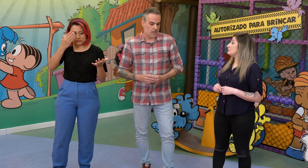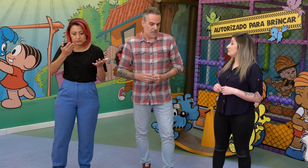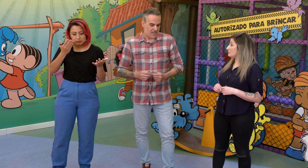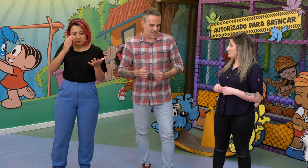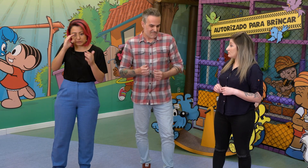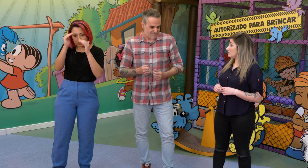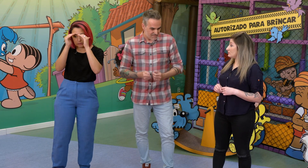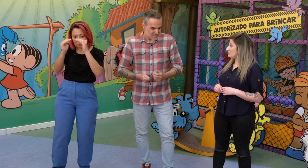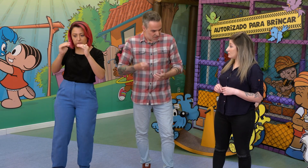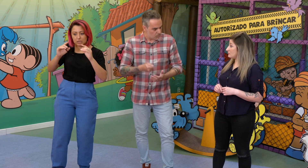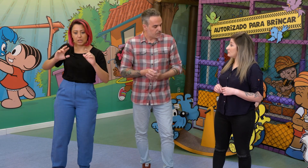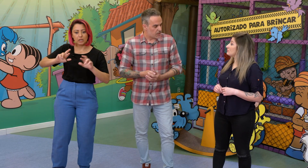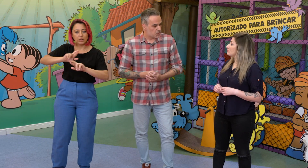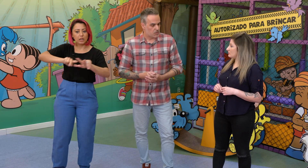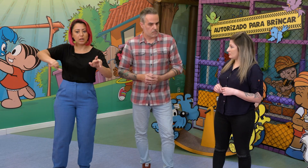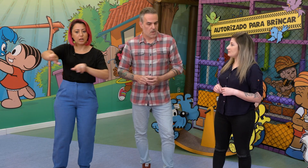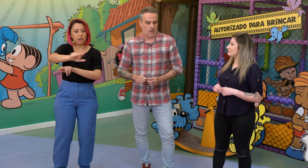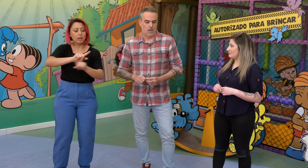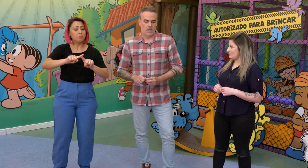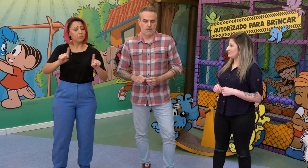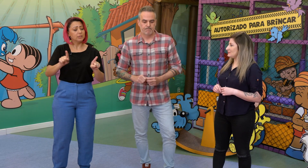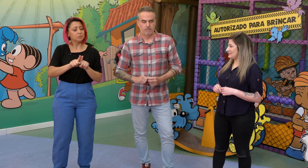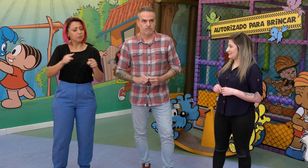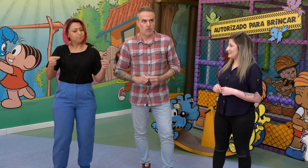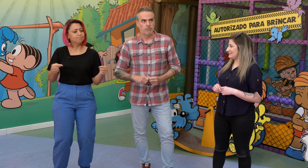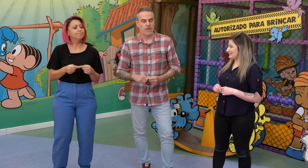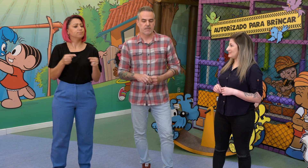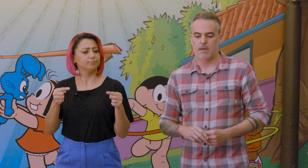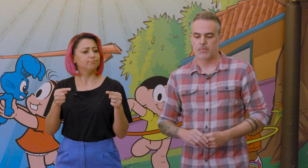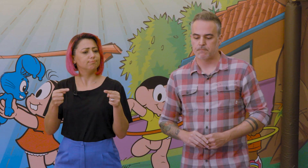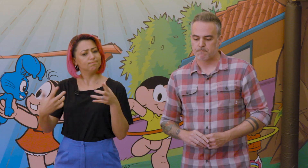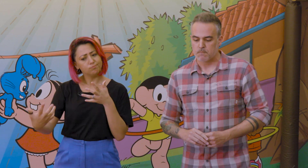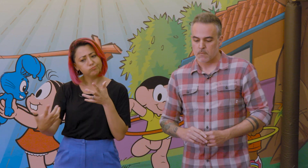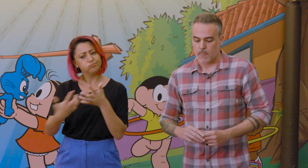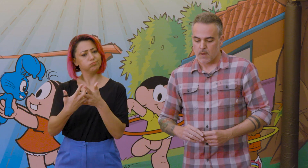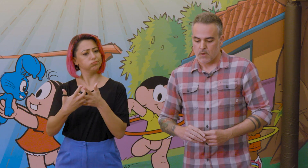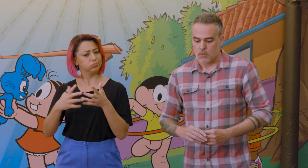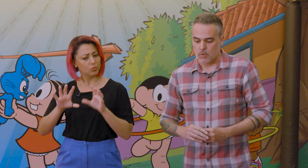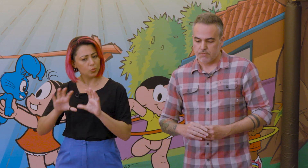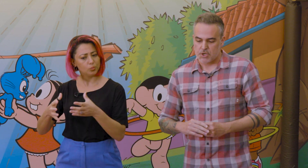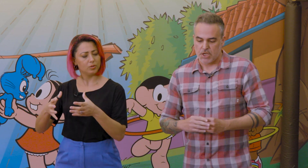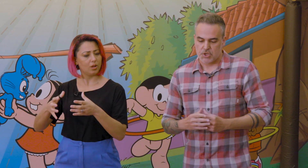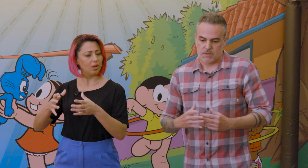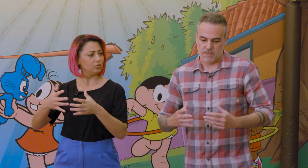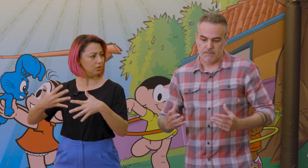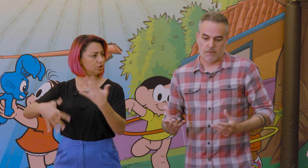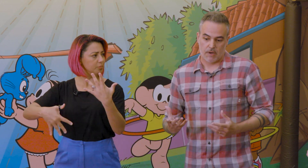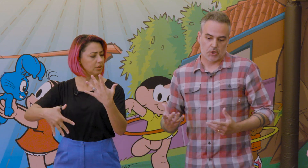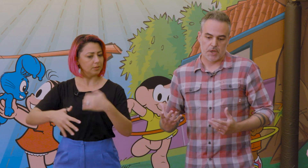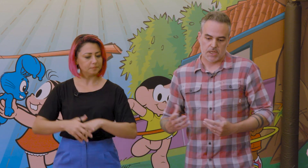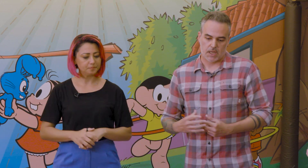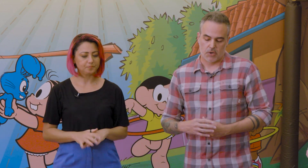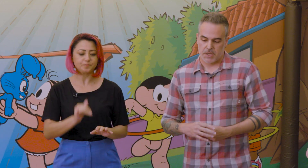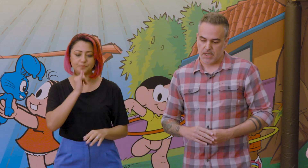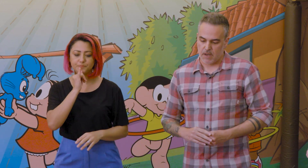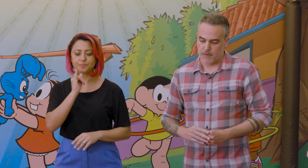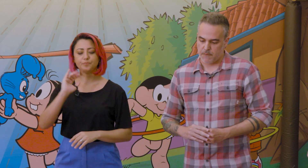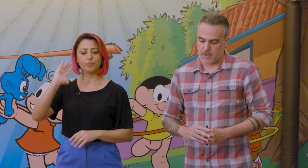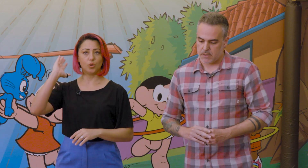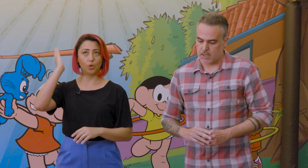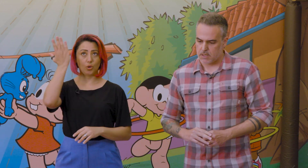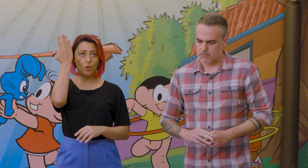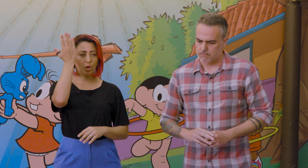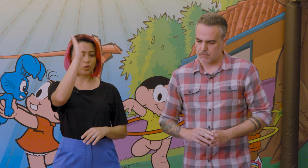diversa e que seja autêntico. Então, por exemplo, Quando a gente desenvolveu a Dorinha ela